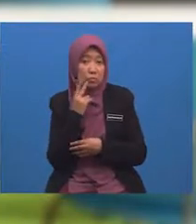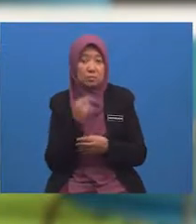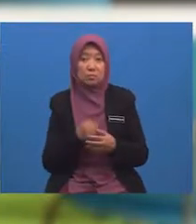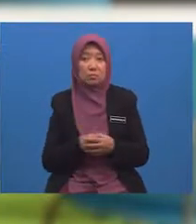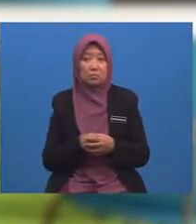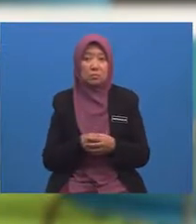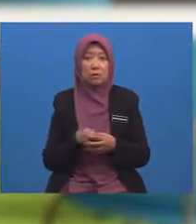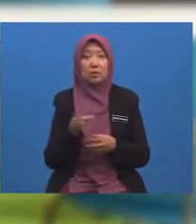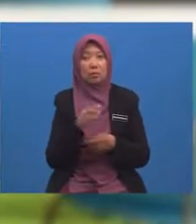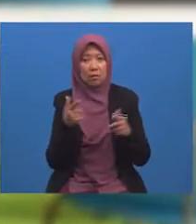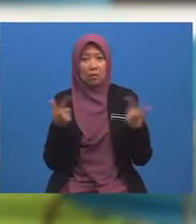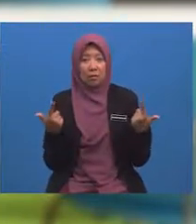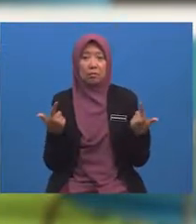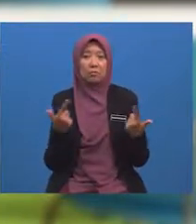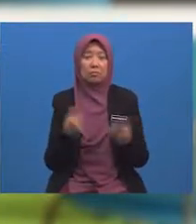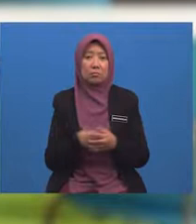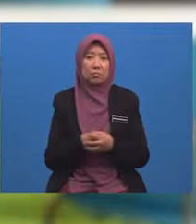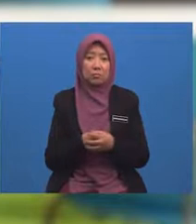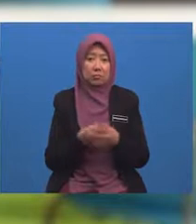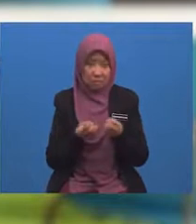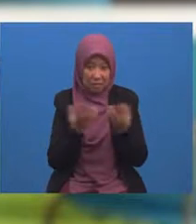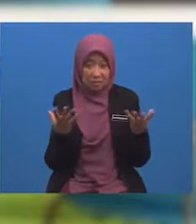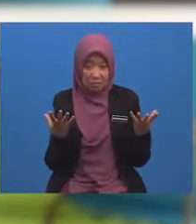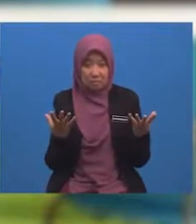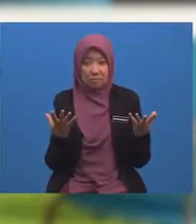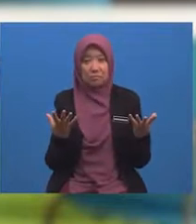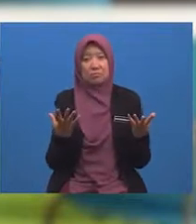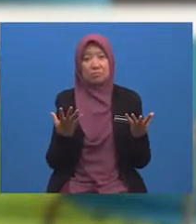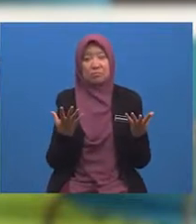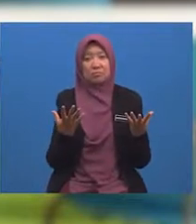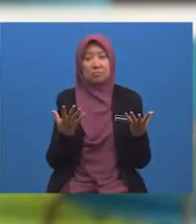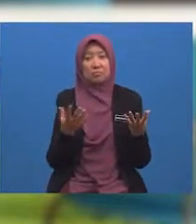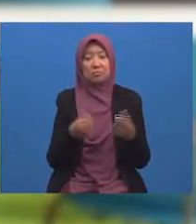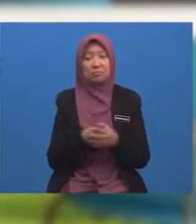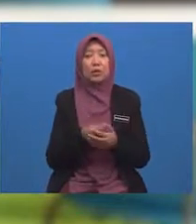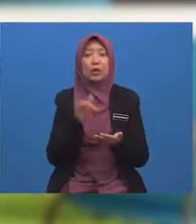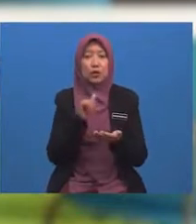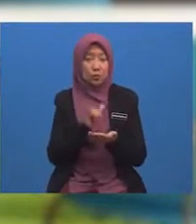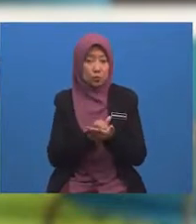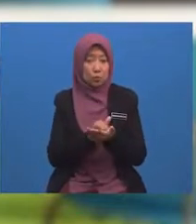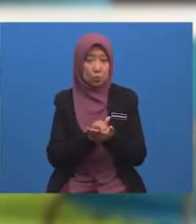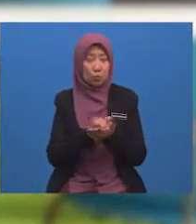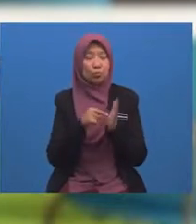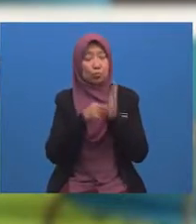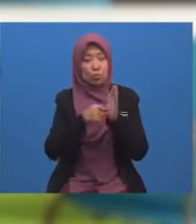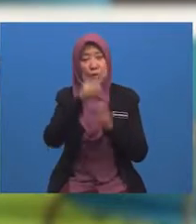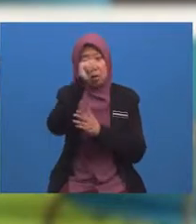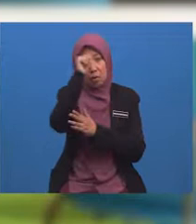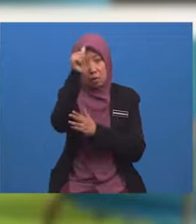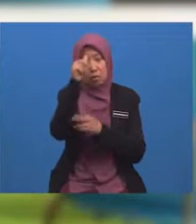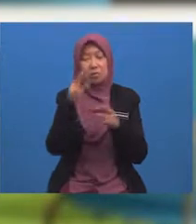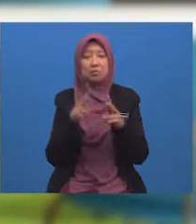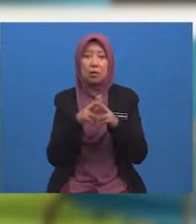dan lain-lain lagi. Banyak kan? Bukankah itu tanda Allah Maha Pemurah?